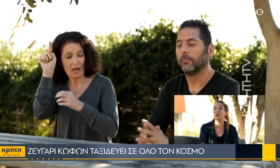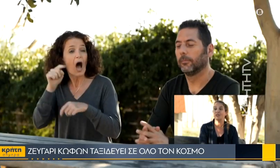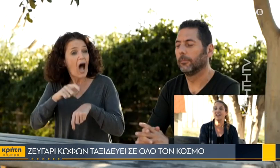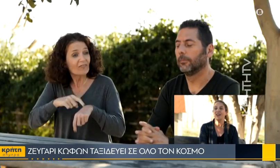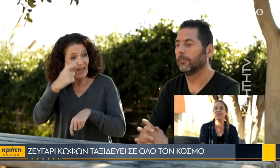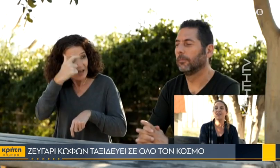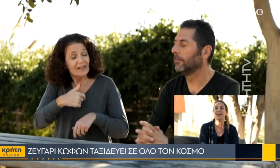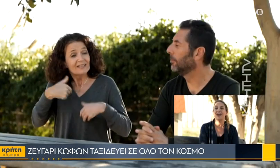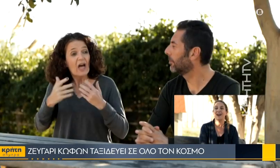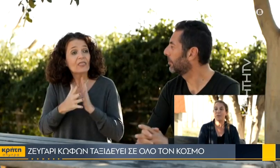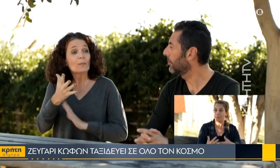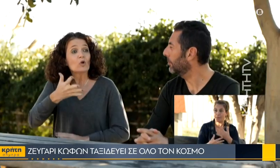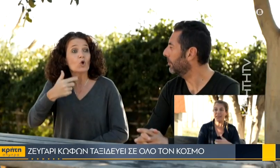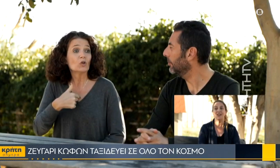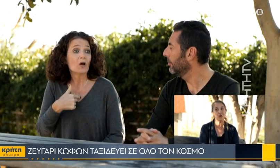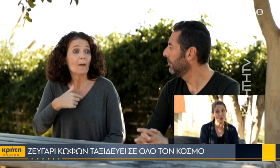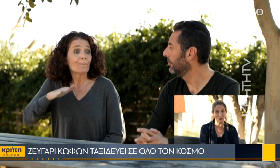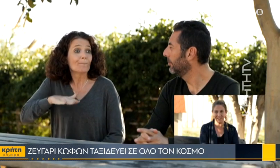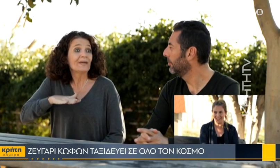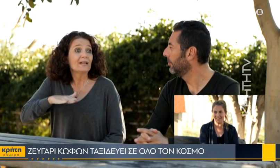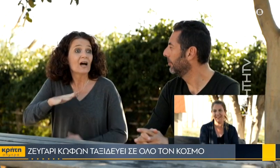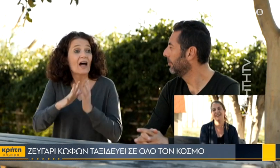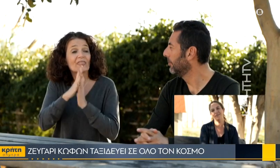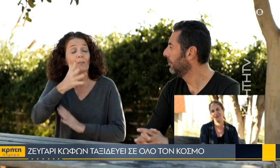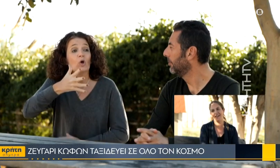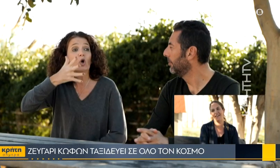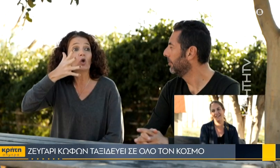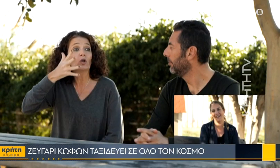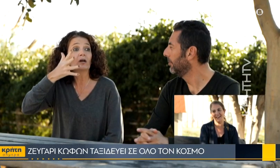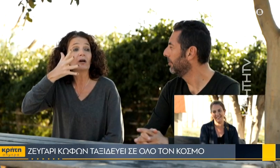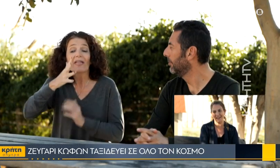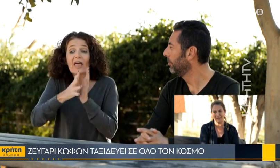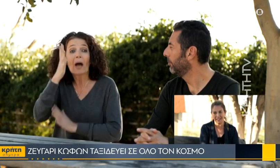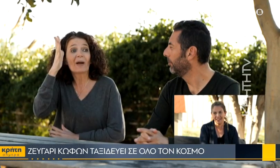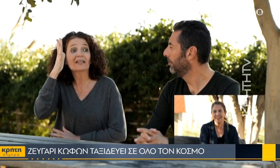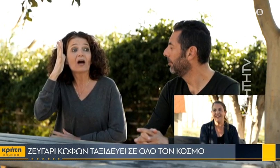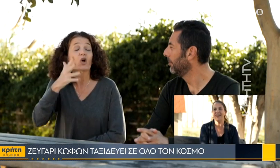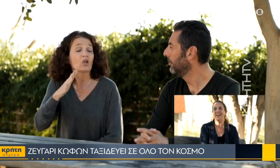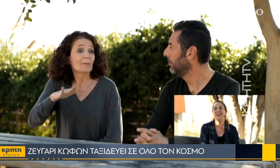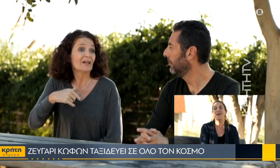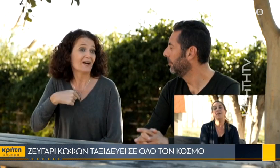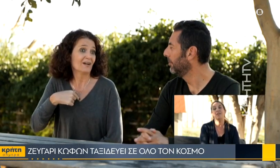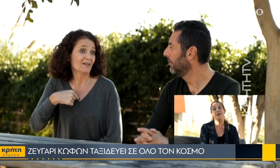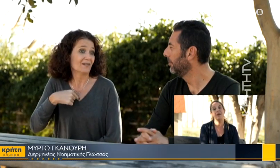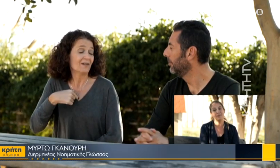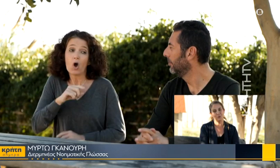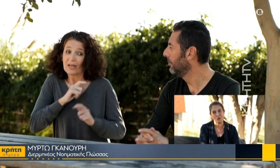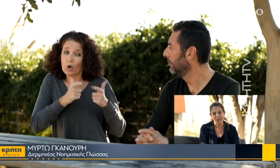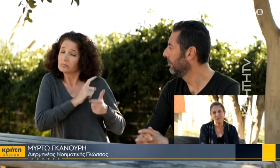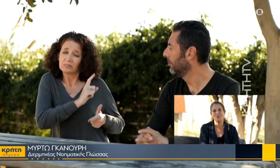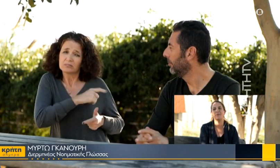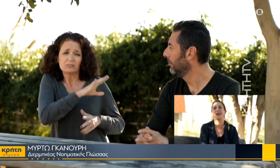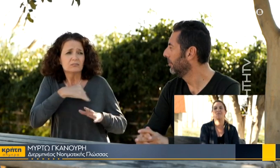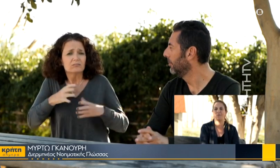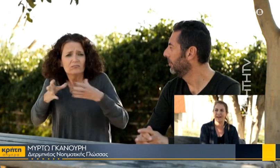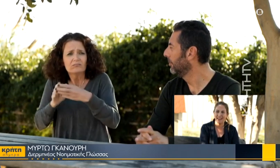1993. Ήμουν τότε 5 χρονών η ίδια, ήμουνα αρκετά μικρή. Δεν πήγα με τους